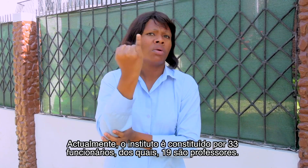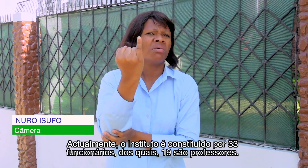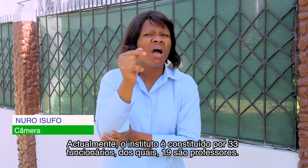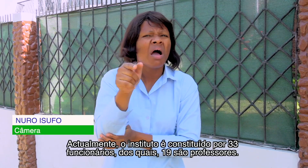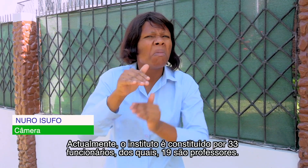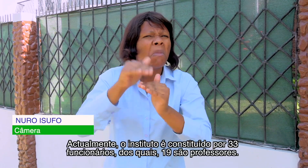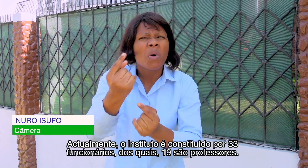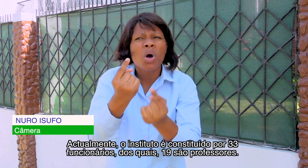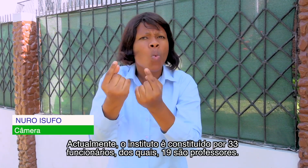são professoras